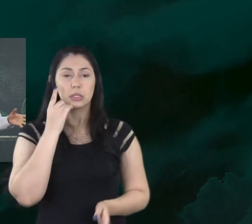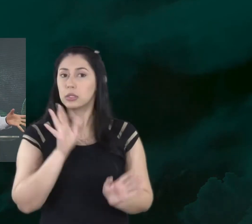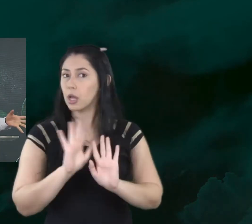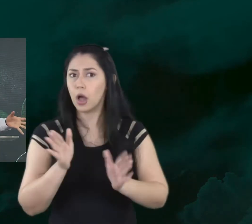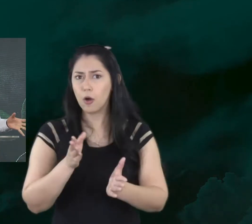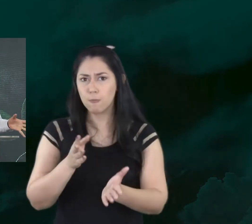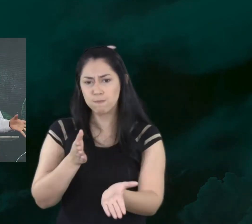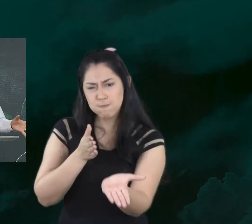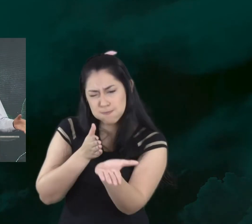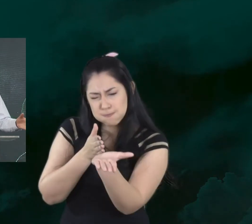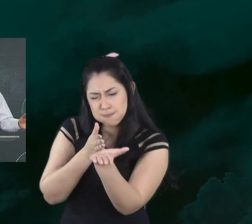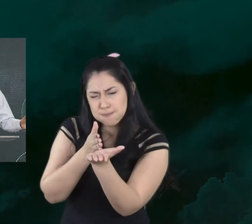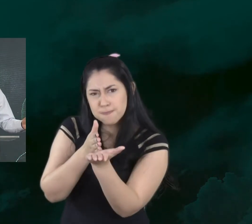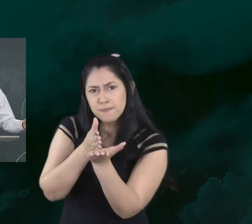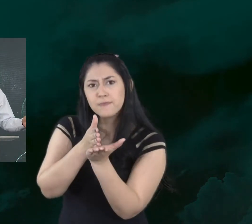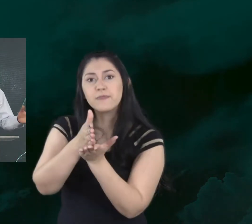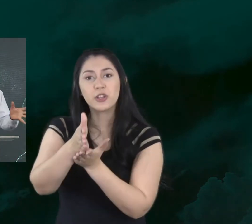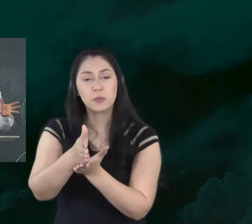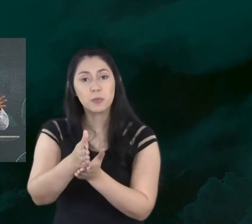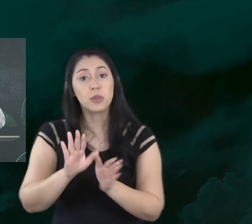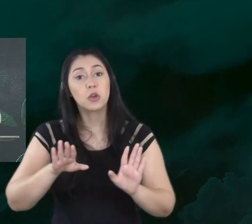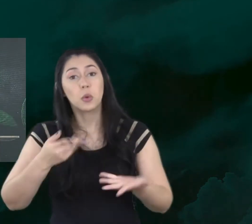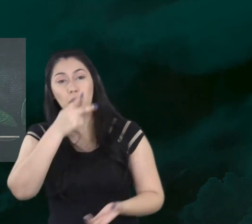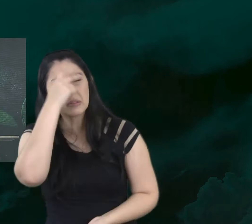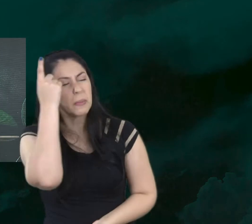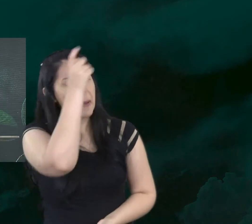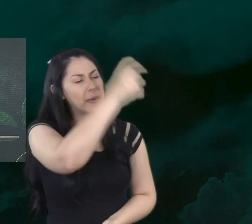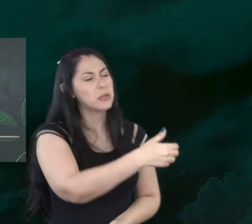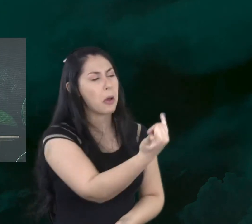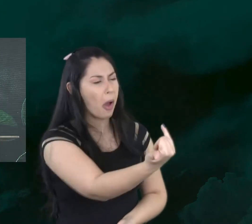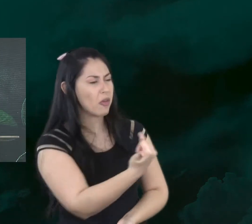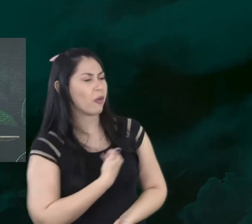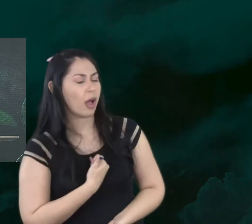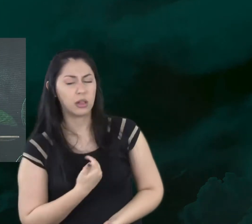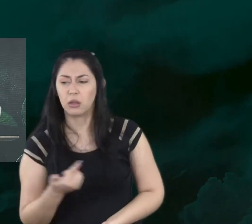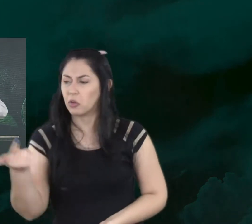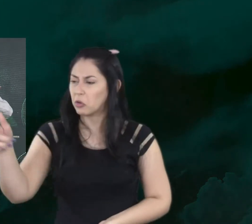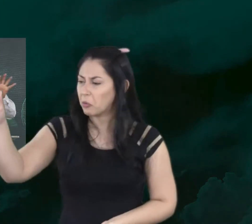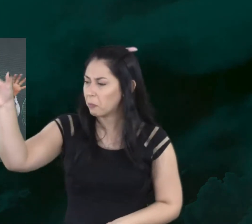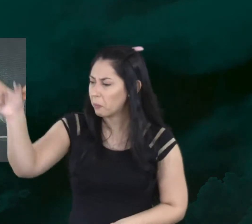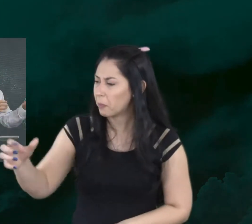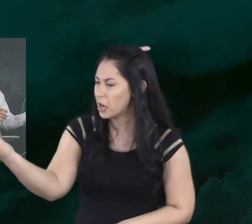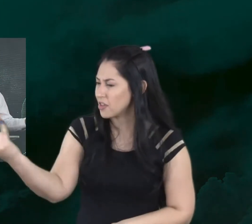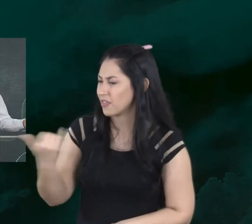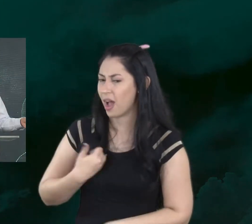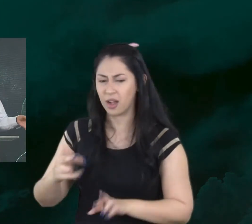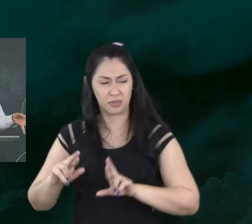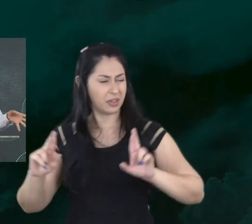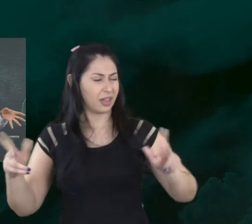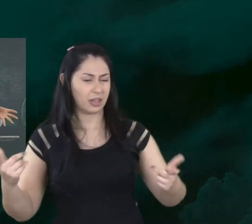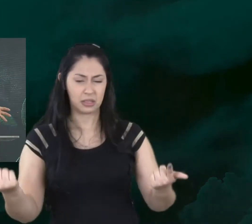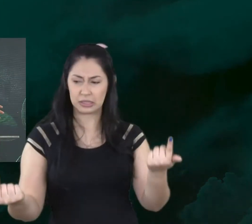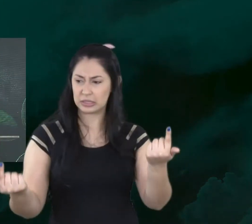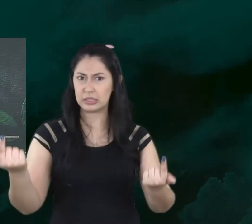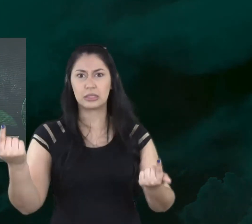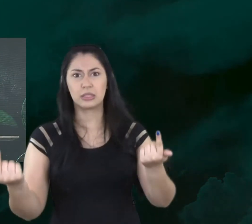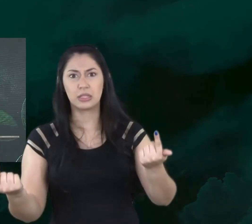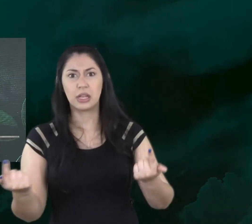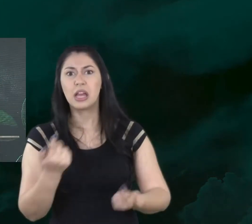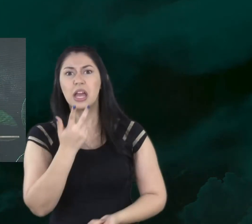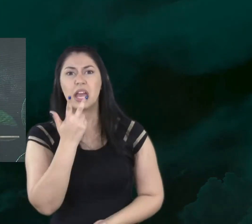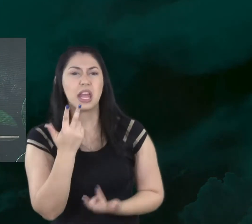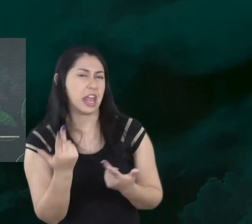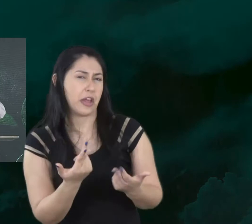vacila, né, quando um argumenta de uma forma e outro argumenta de outra forma, como aquele menino